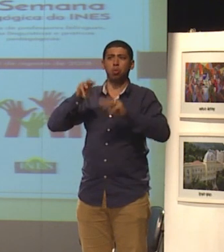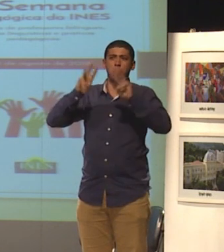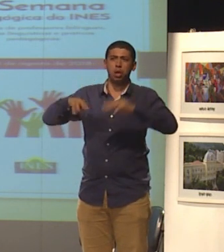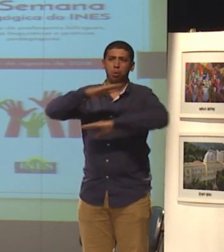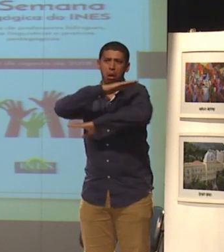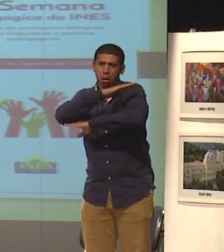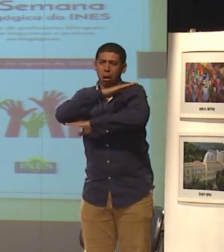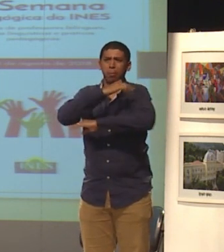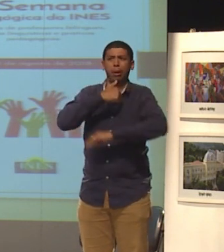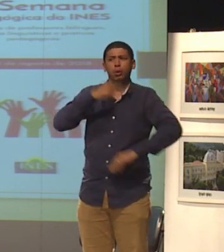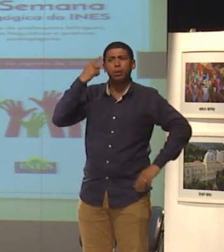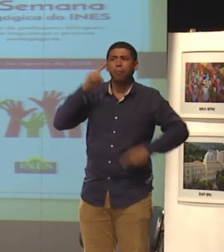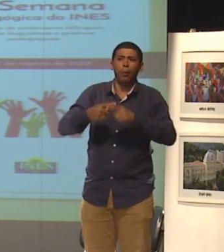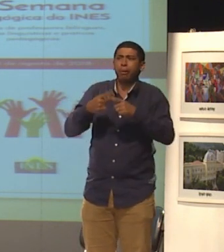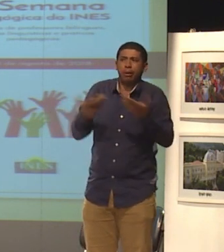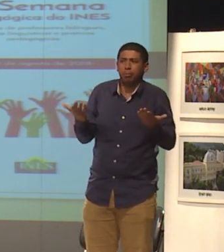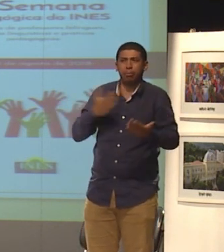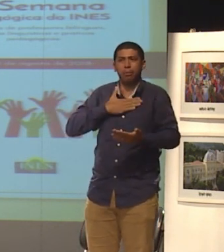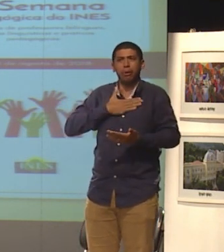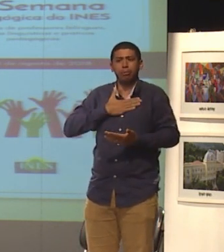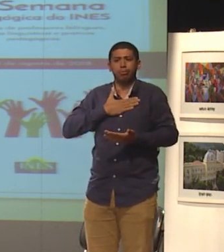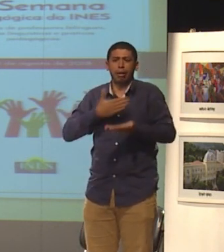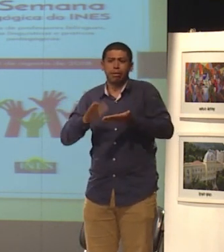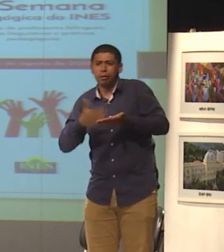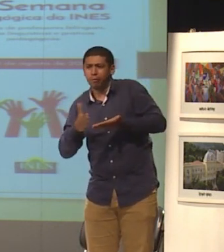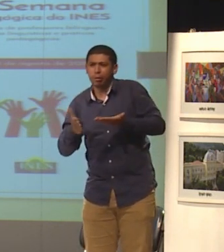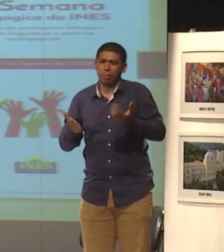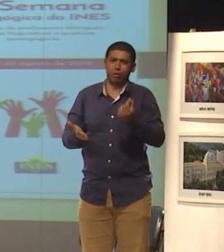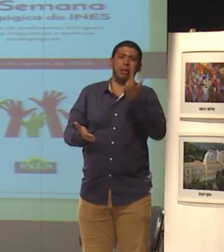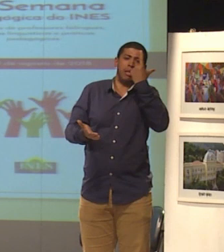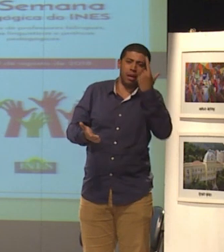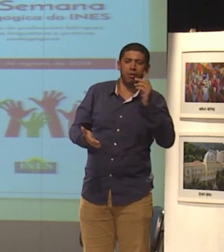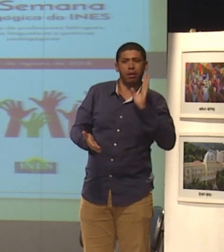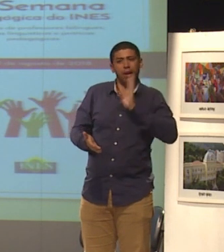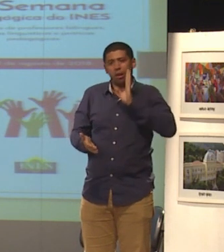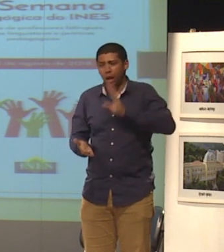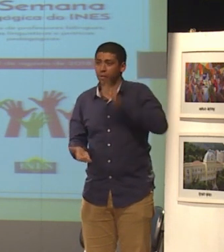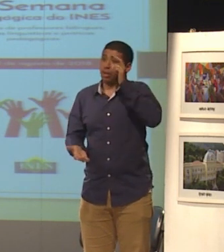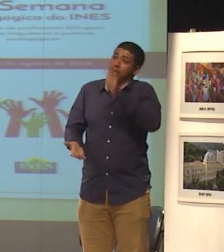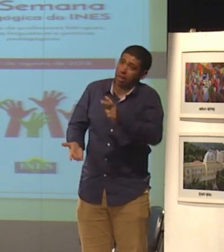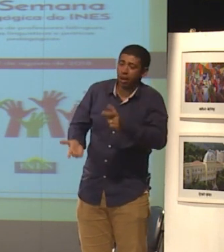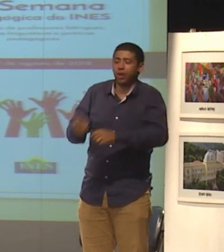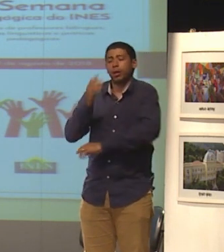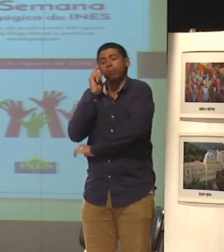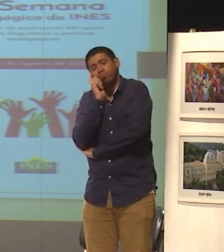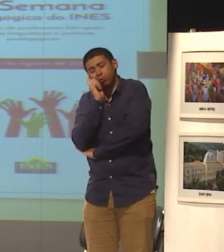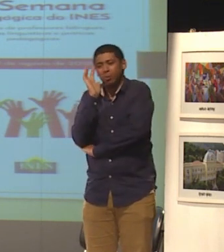Patrícia me convidou, né, para falar sobre o Museu da Manhã, e eu fiquei pensando, por que de tal convite? Poxa, eu pensei, será que tem alguma relação? Mas depois